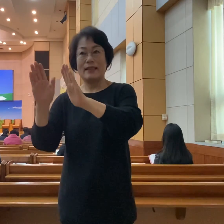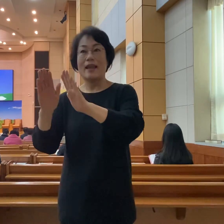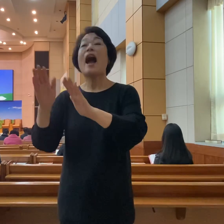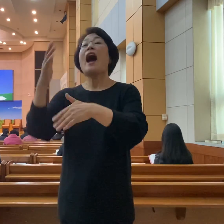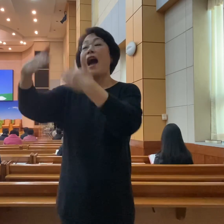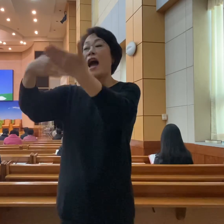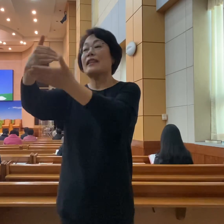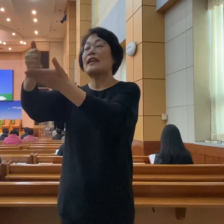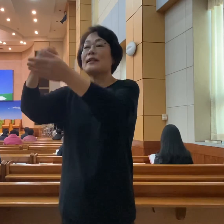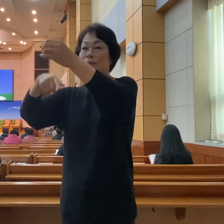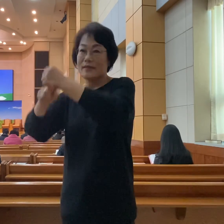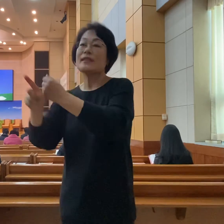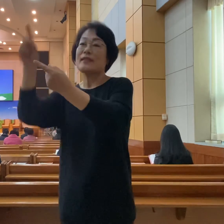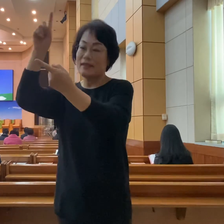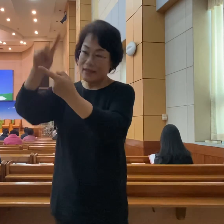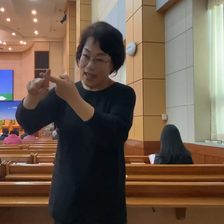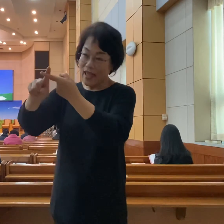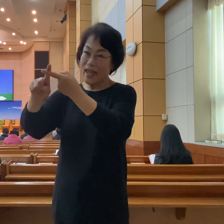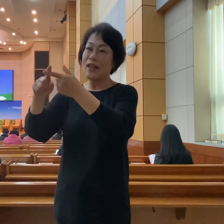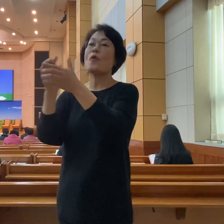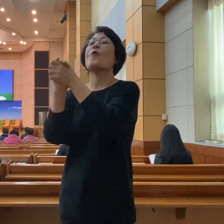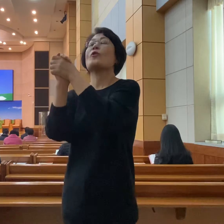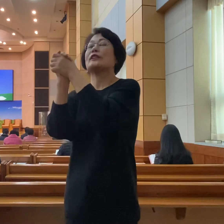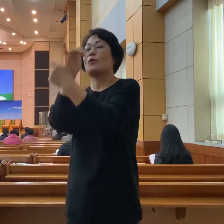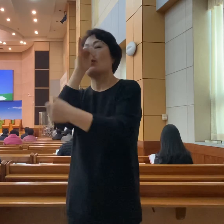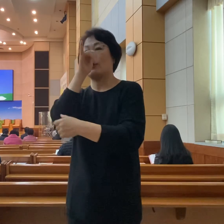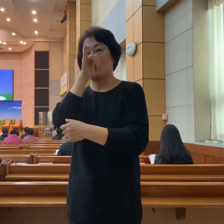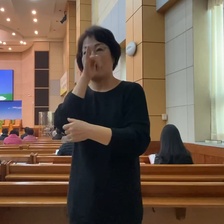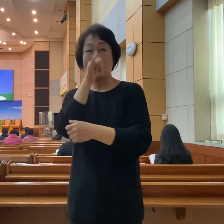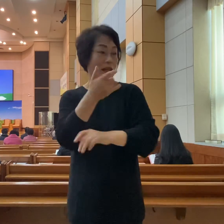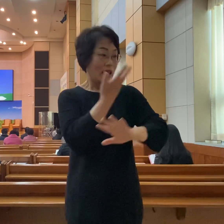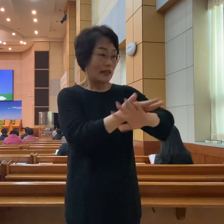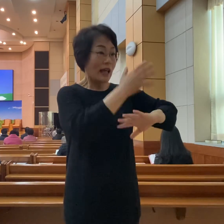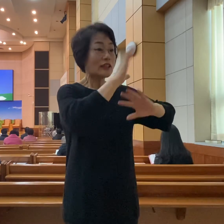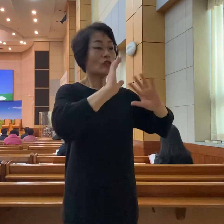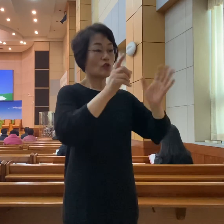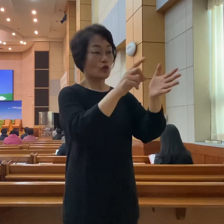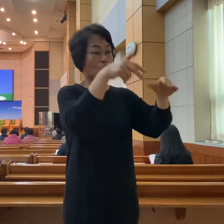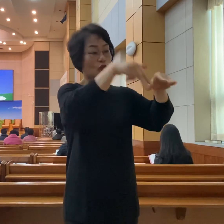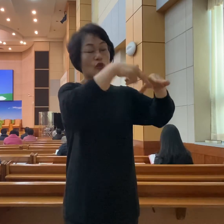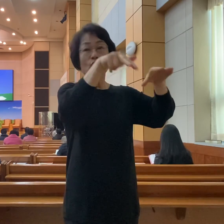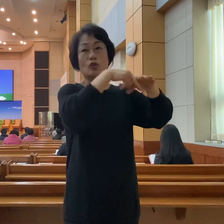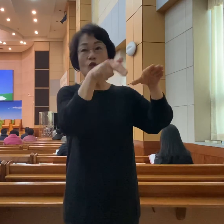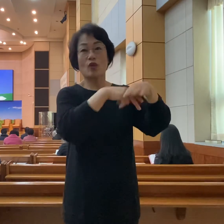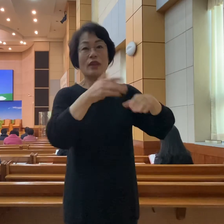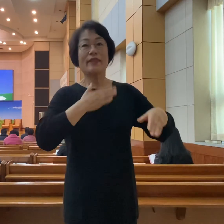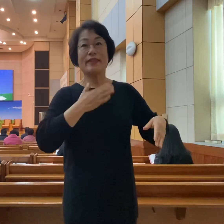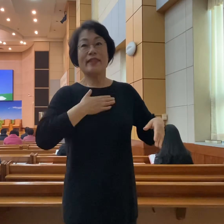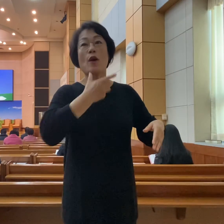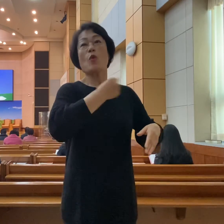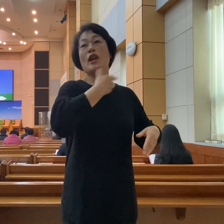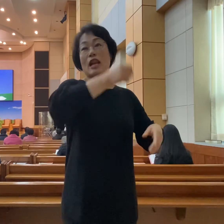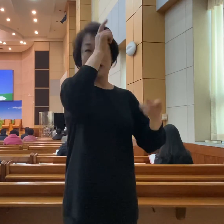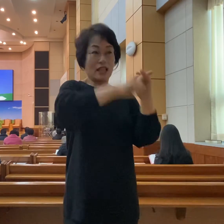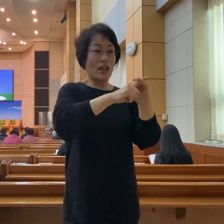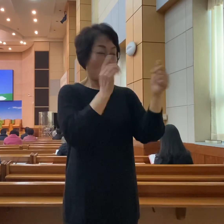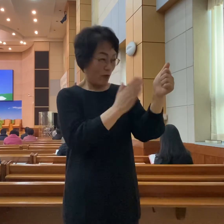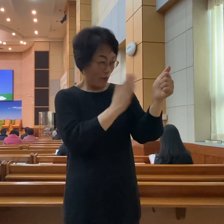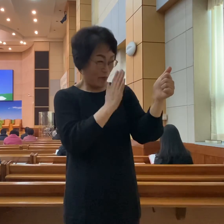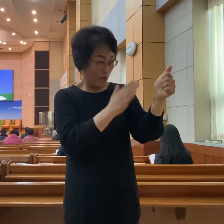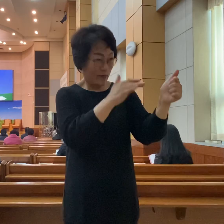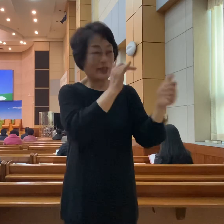완전히 차이가 나죠. 자기 소원 아뢰는 것은 다른 종교의 기도예요. 인생은 다 기도하는 존재라고 지난